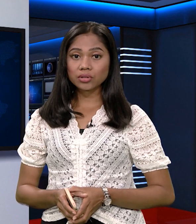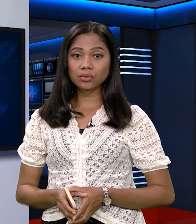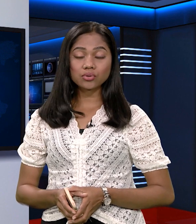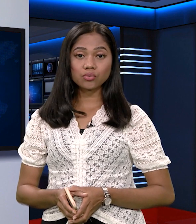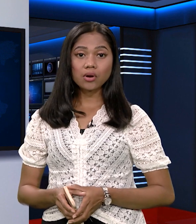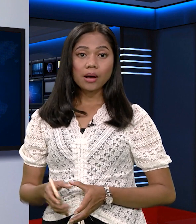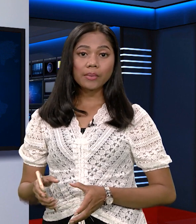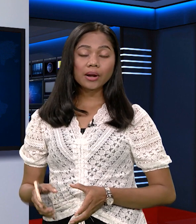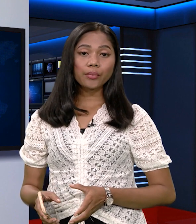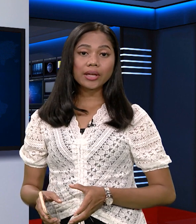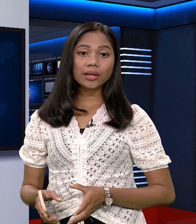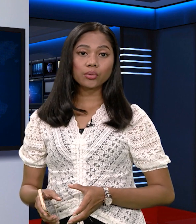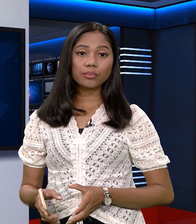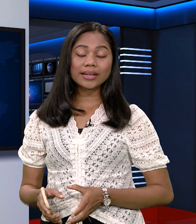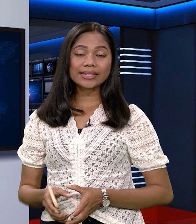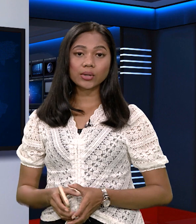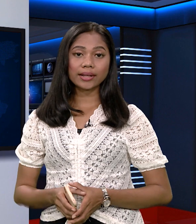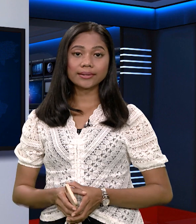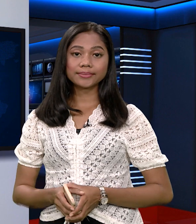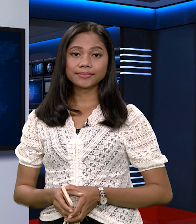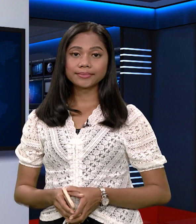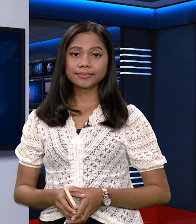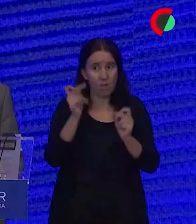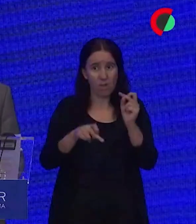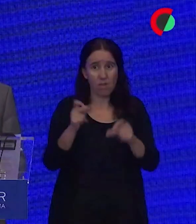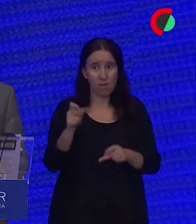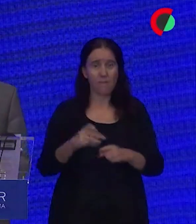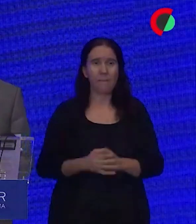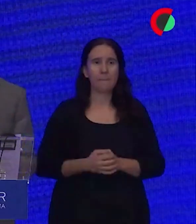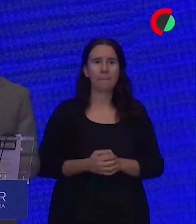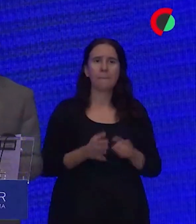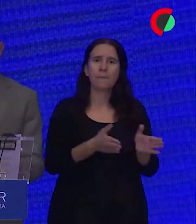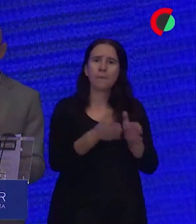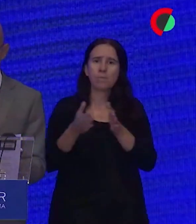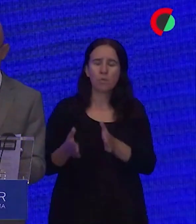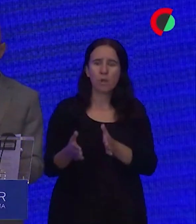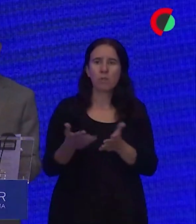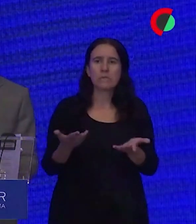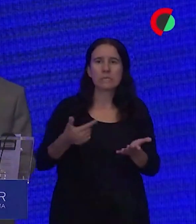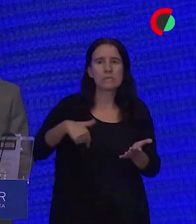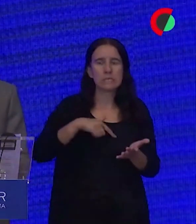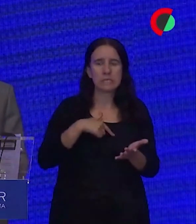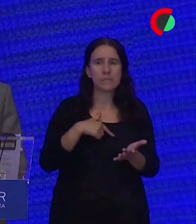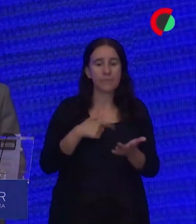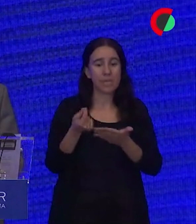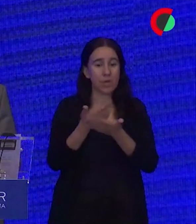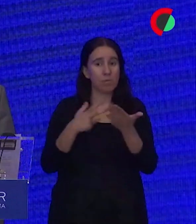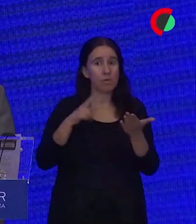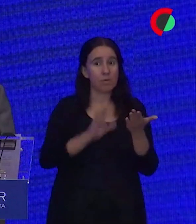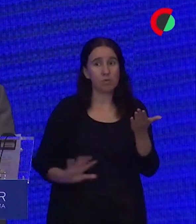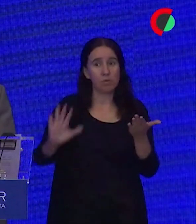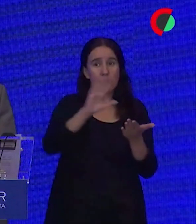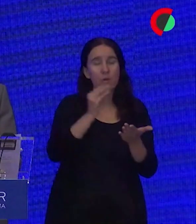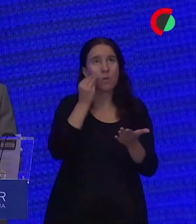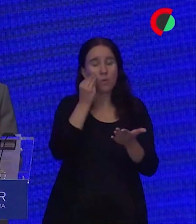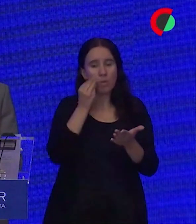hábitos de consumo para apoiar a economia nacional. Por um lado, dinamizamos a economia nacional através